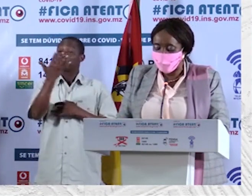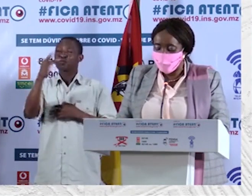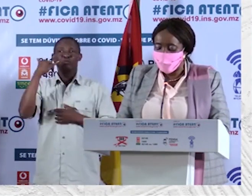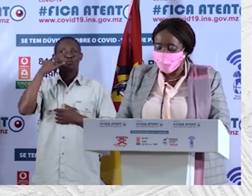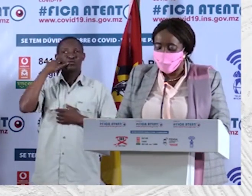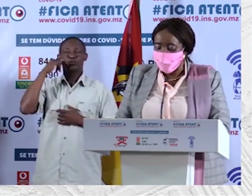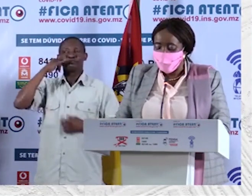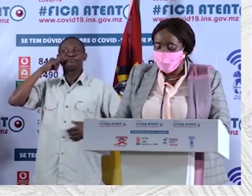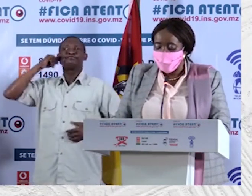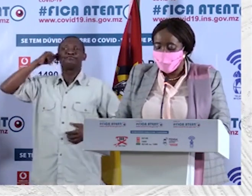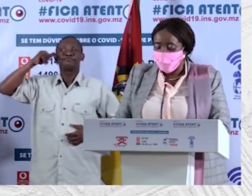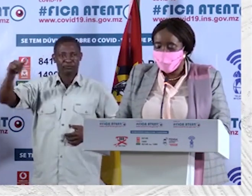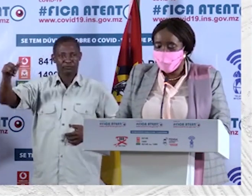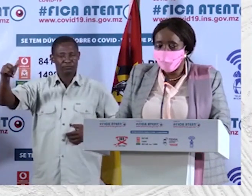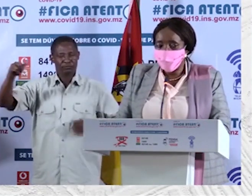fornecemos.